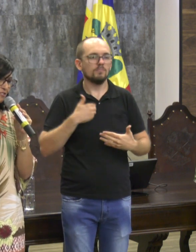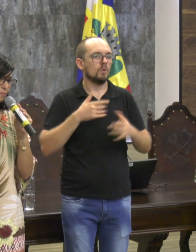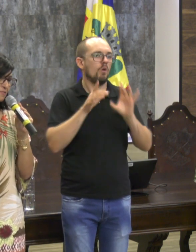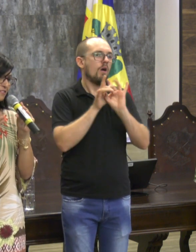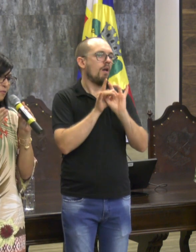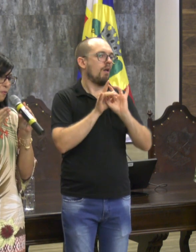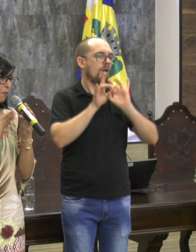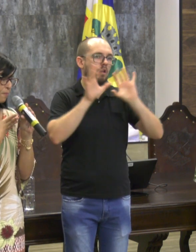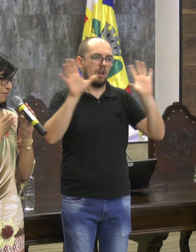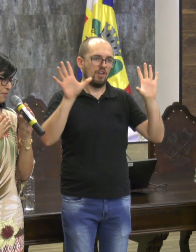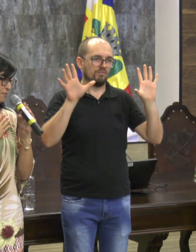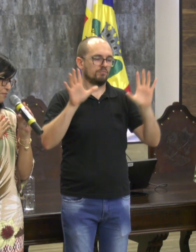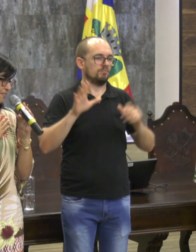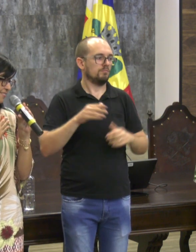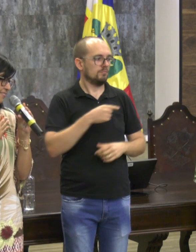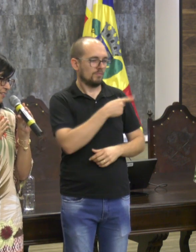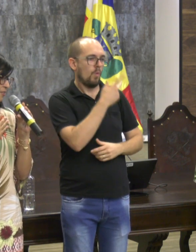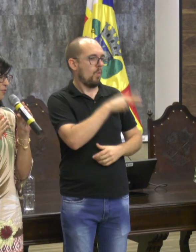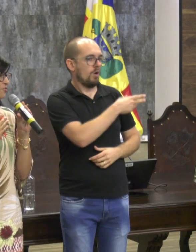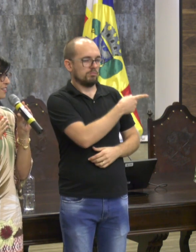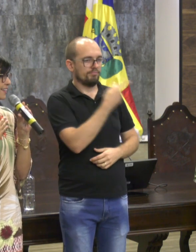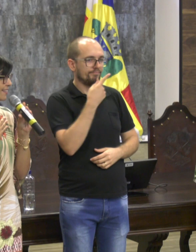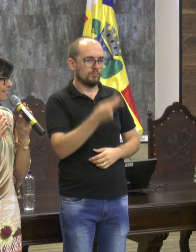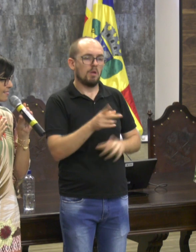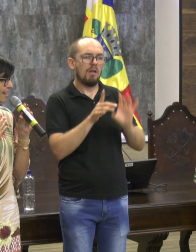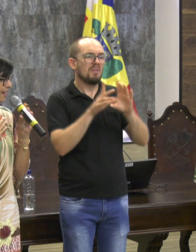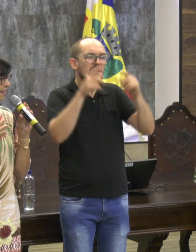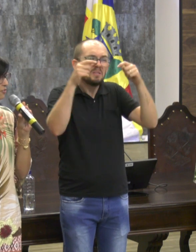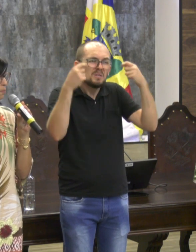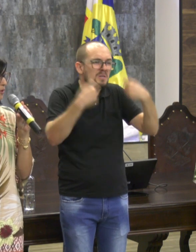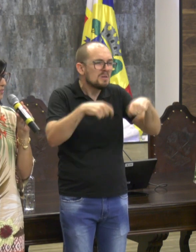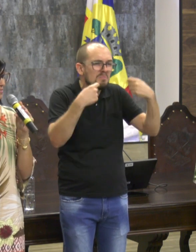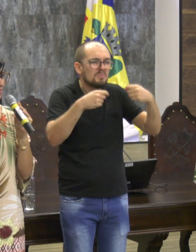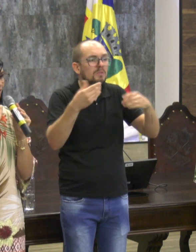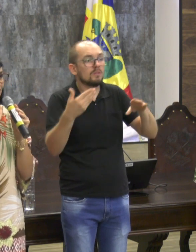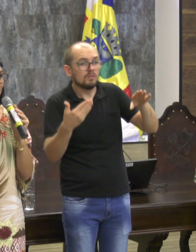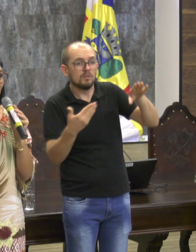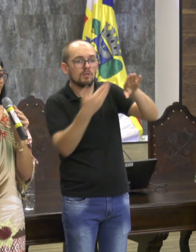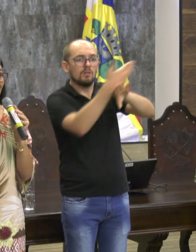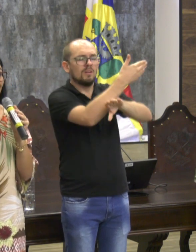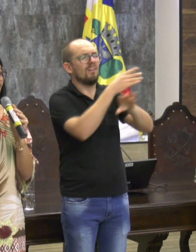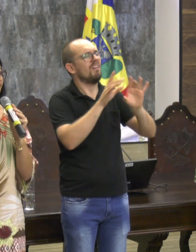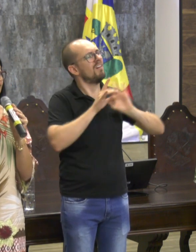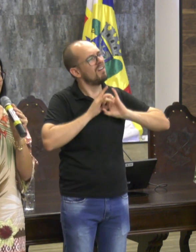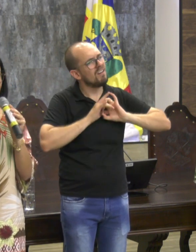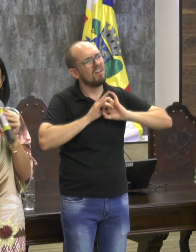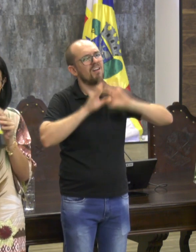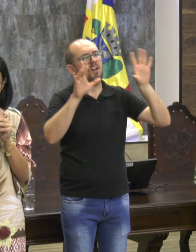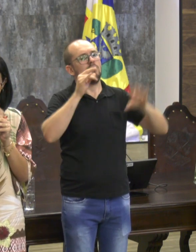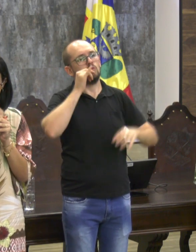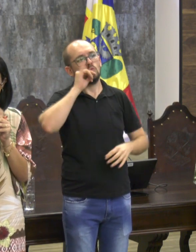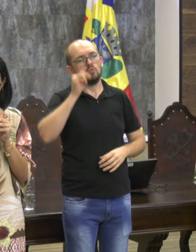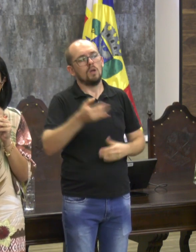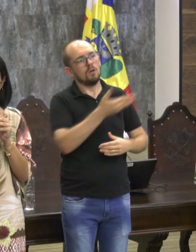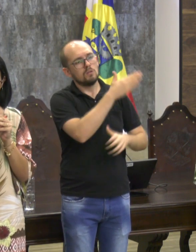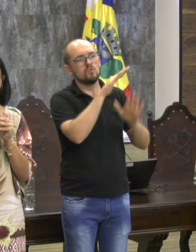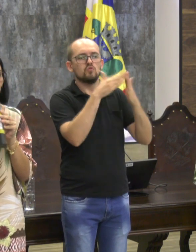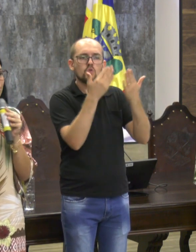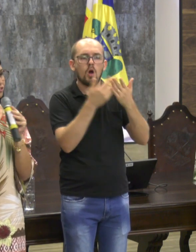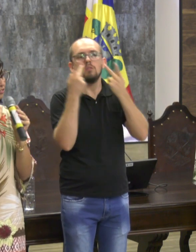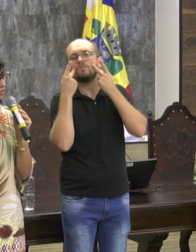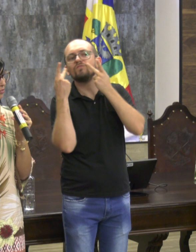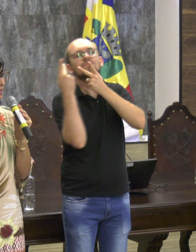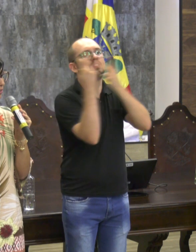colocamos à disposição, como a Val disse, o dia que quiserem, as portas da nossa escola, elas estão abertas, né?